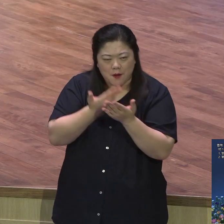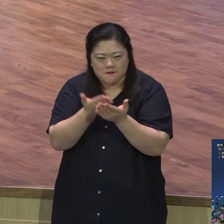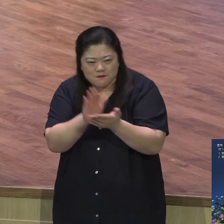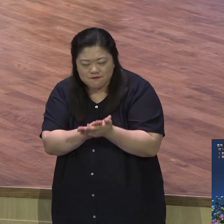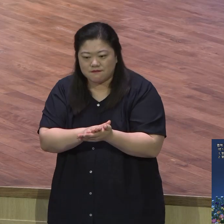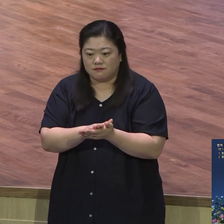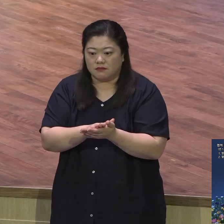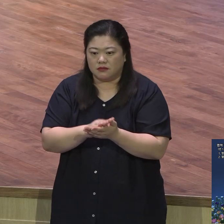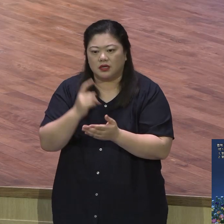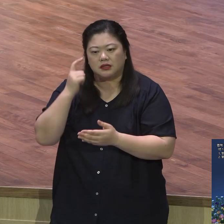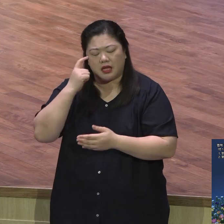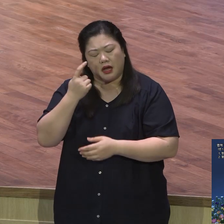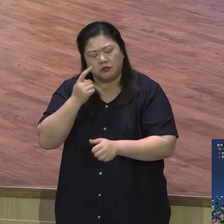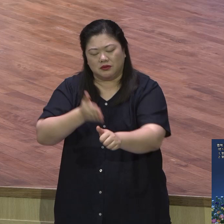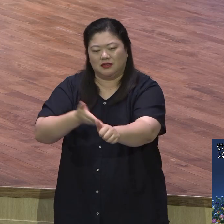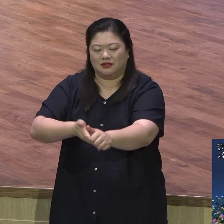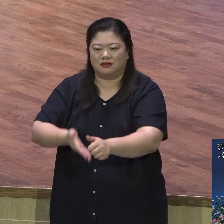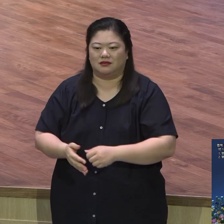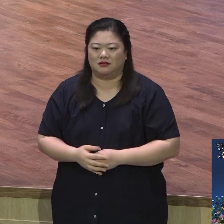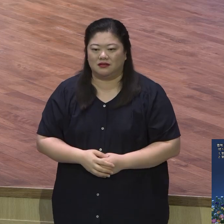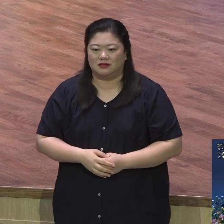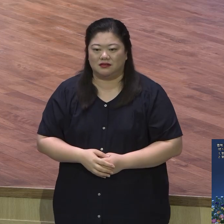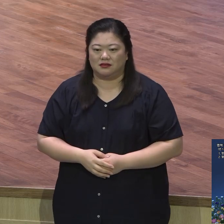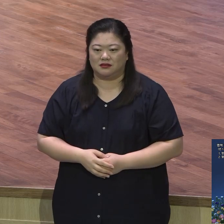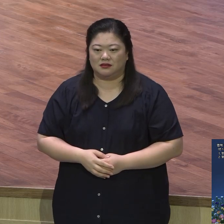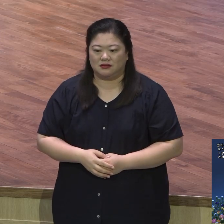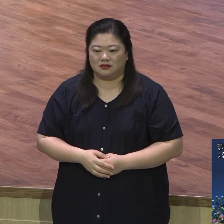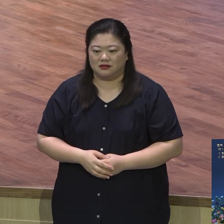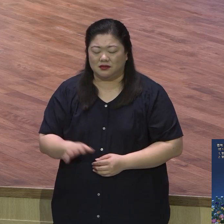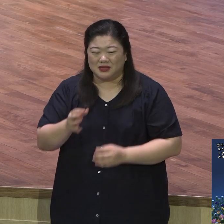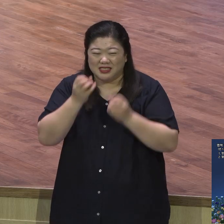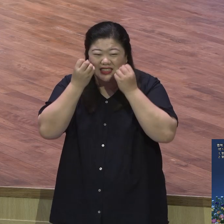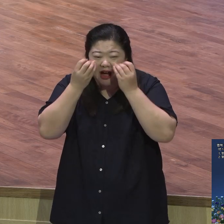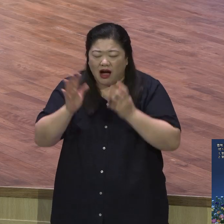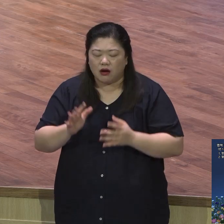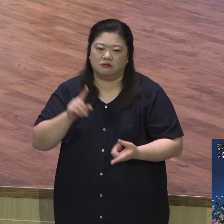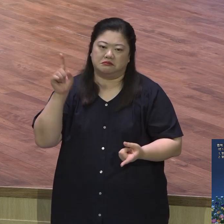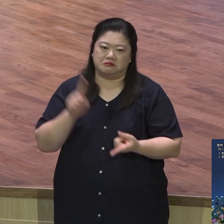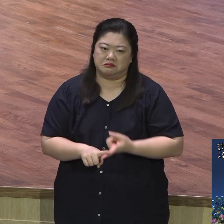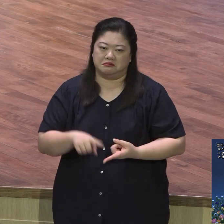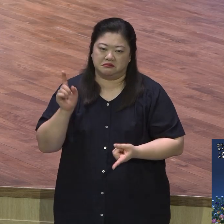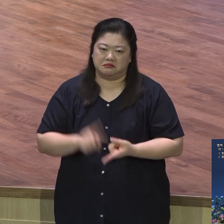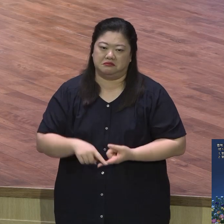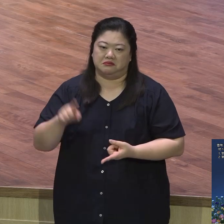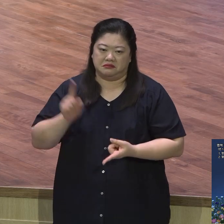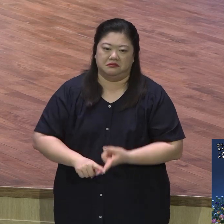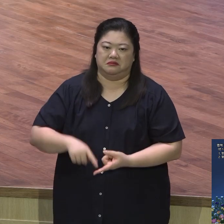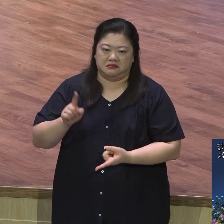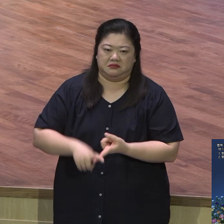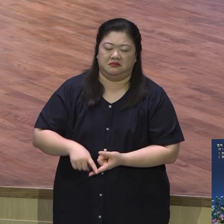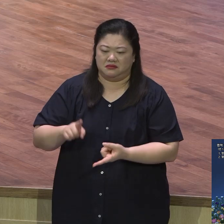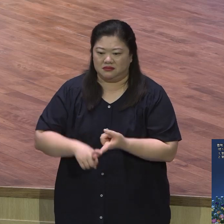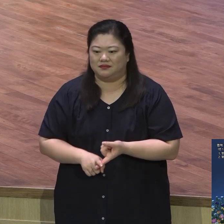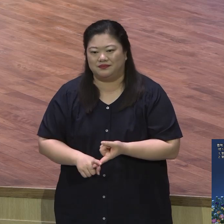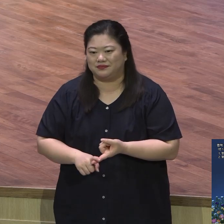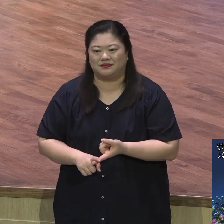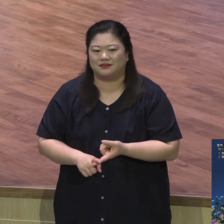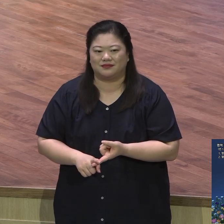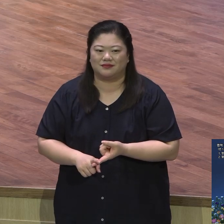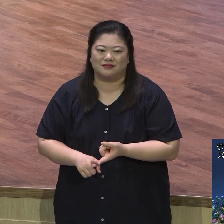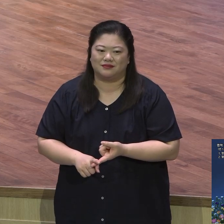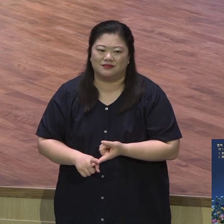아멘 안 그러면요 여러분 사업도 그래요 개혁, 개혁 안 하면 못 살아남아요 지금 교회는